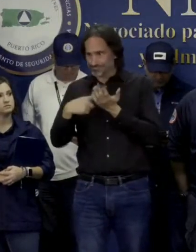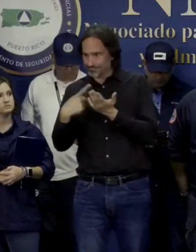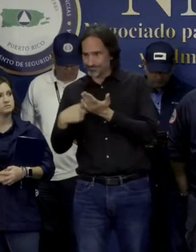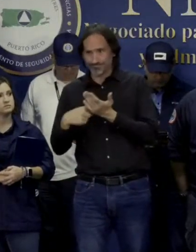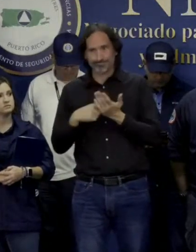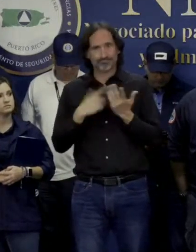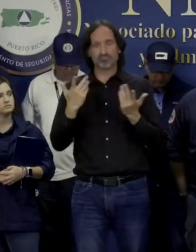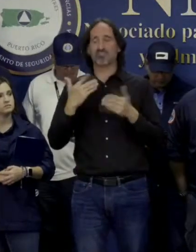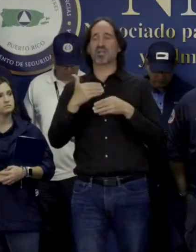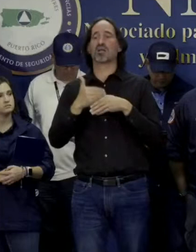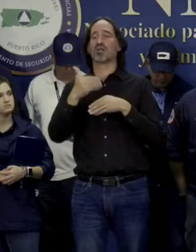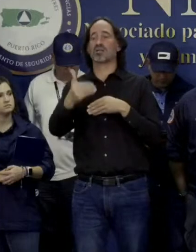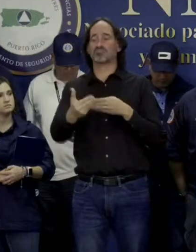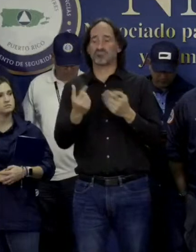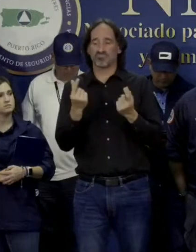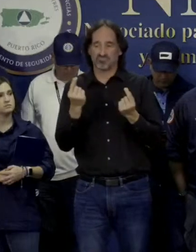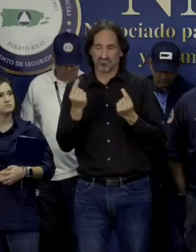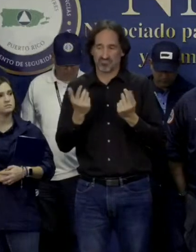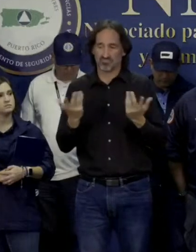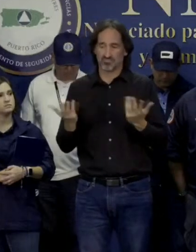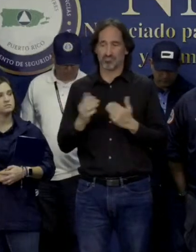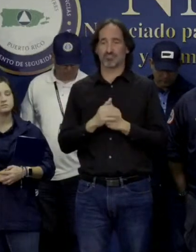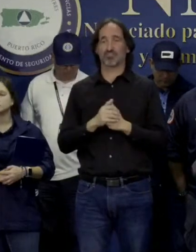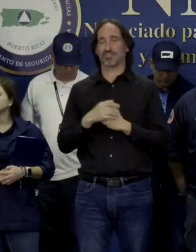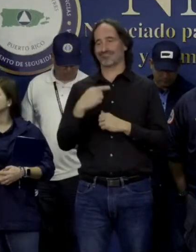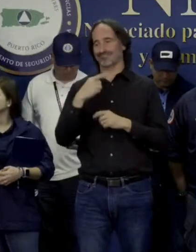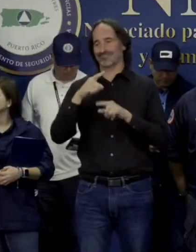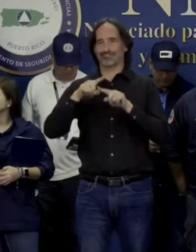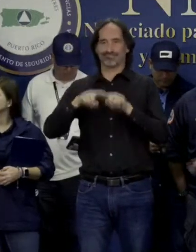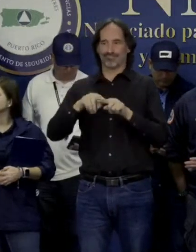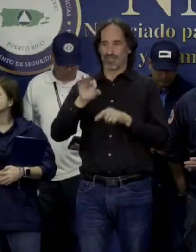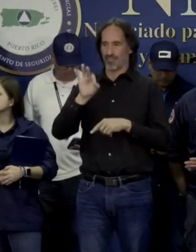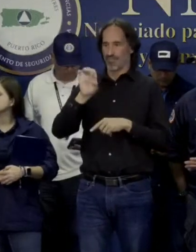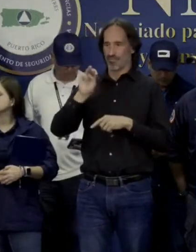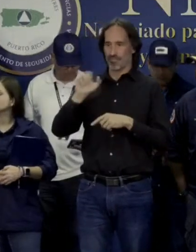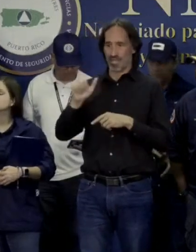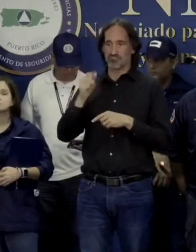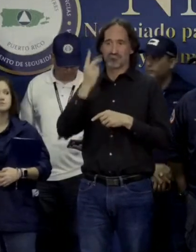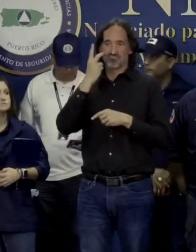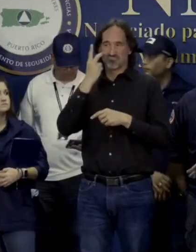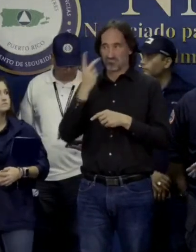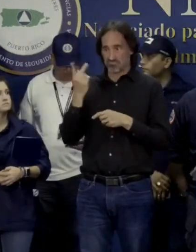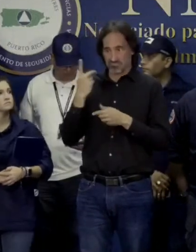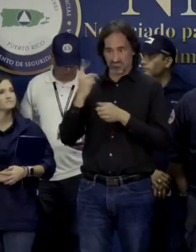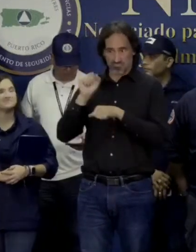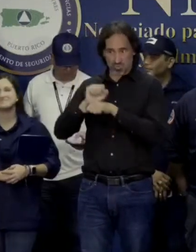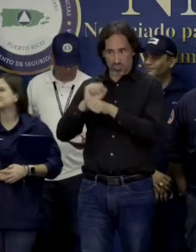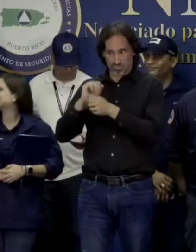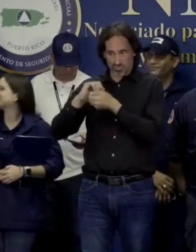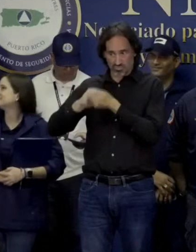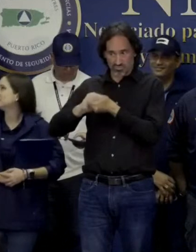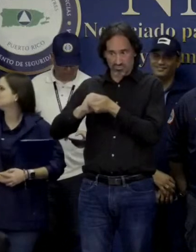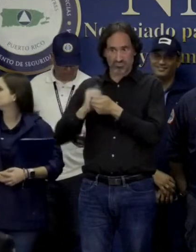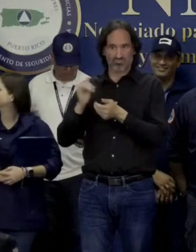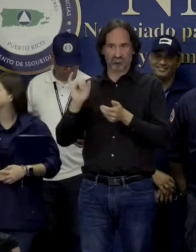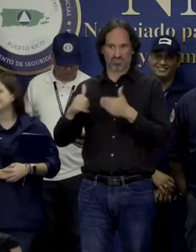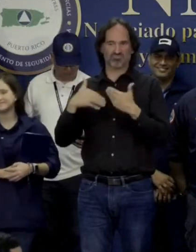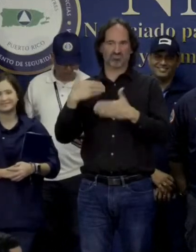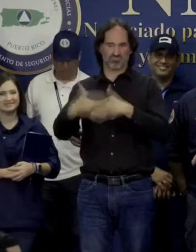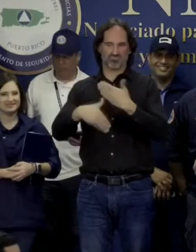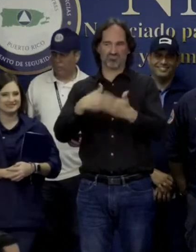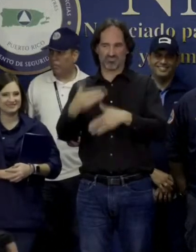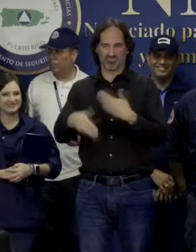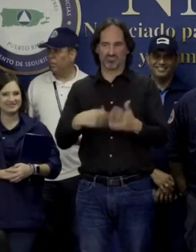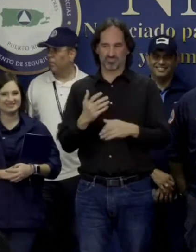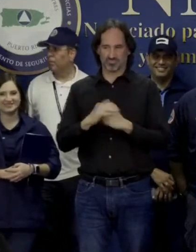con FEMA. Si Manuel Lavoy quisiera abundar, pues con eso está bien. Pues ese es el proceso. Entonces, hay que esperar a que